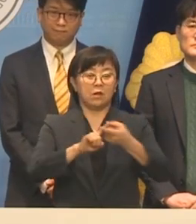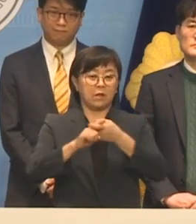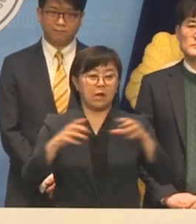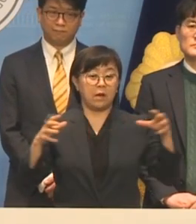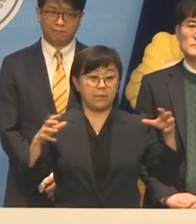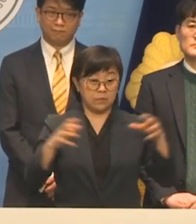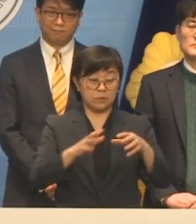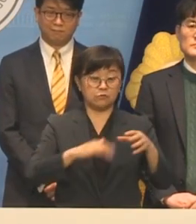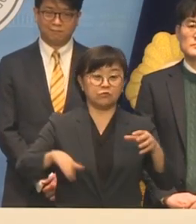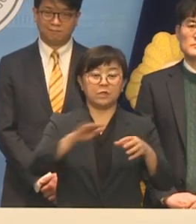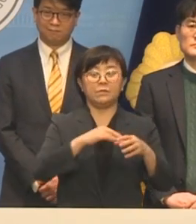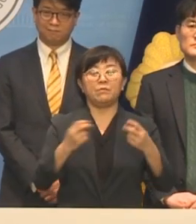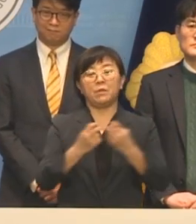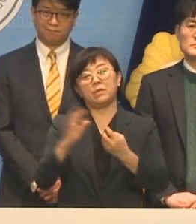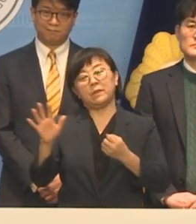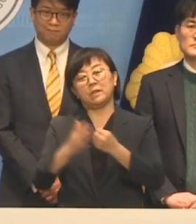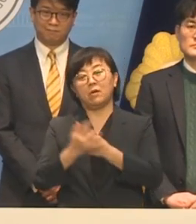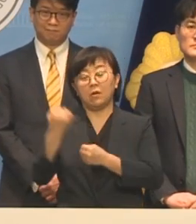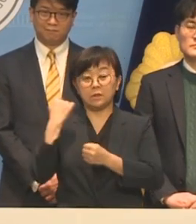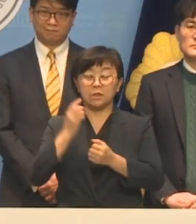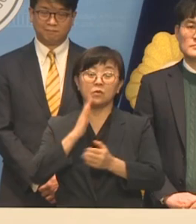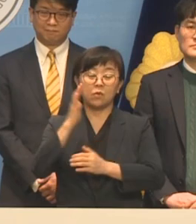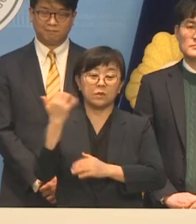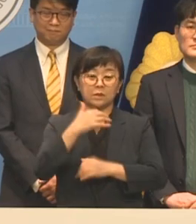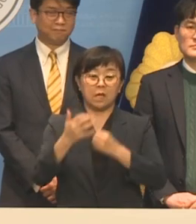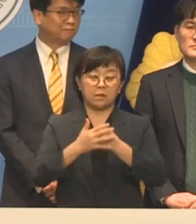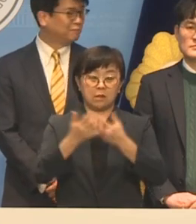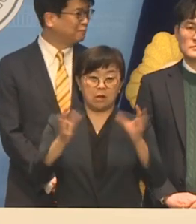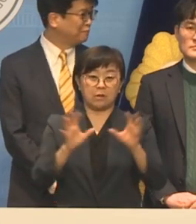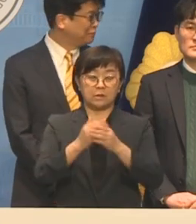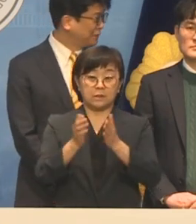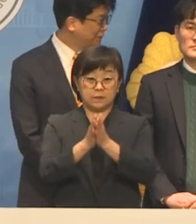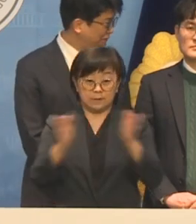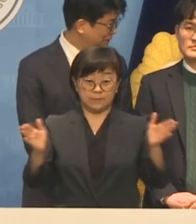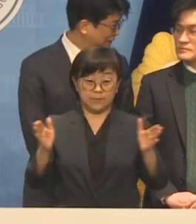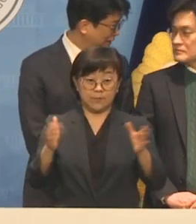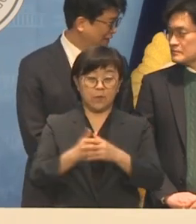아닙니다. 어제 녹색당은 당원 통투표를 실시하여